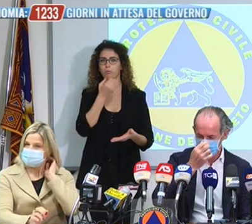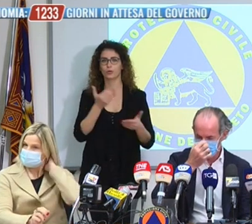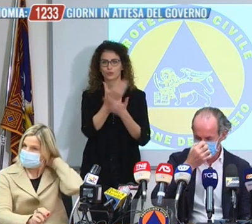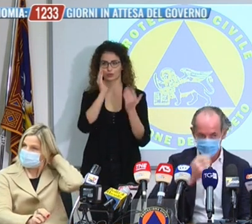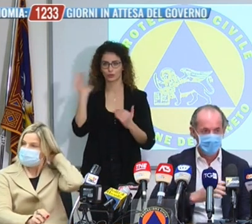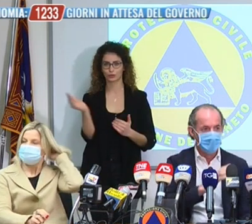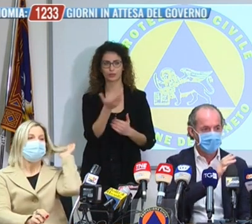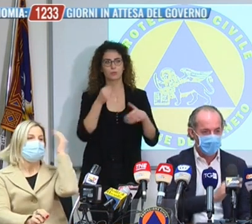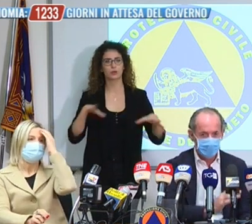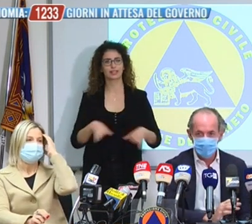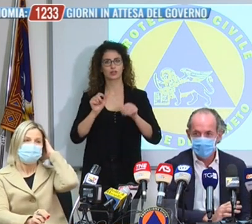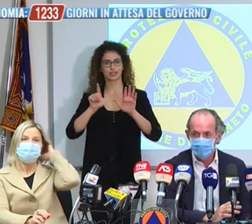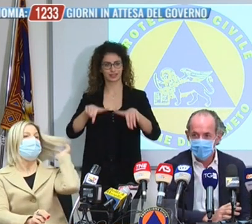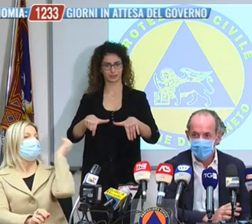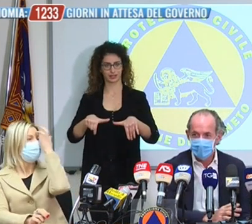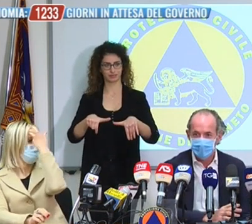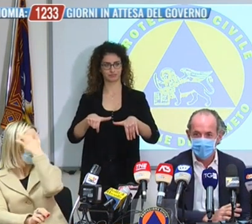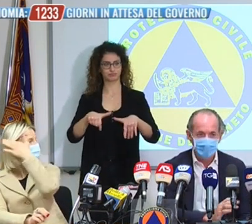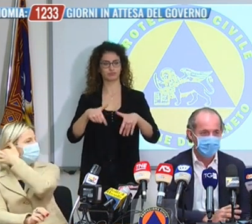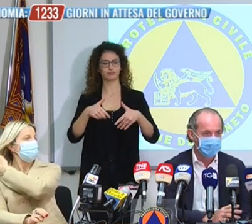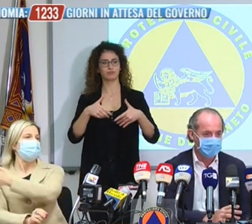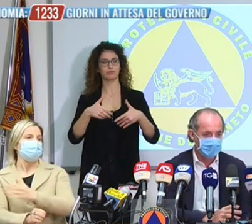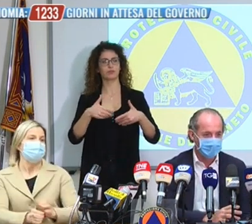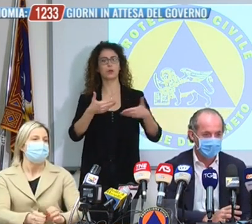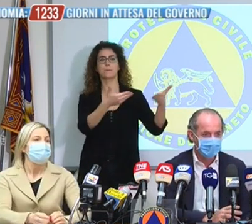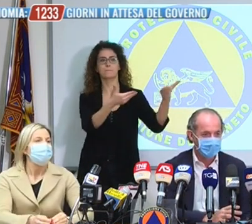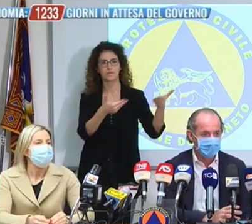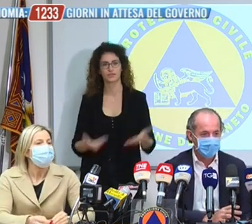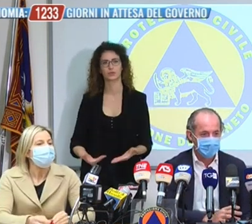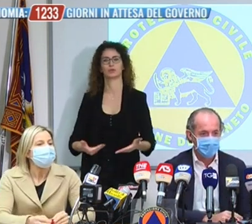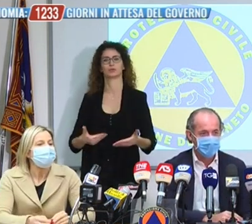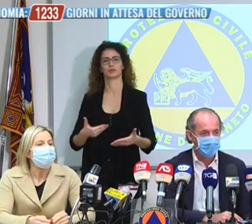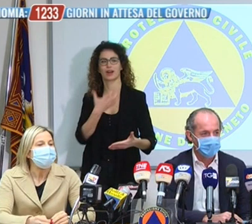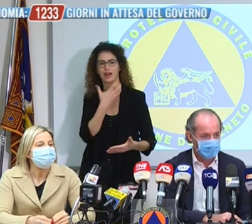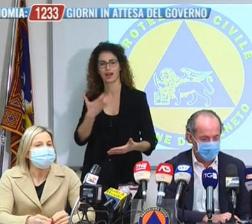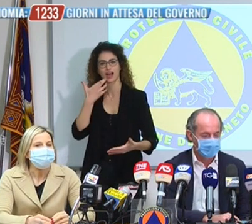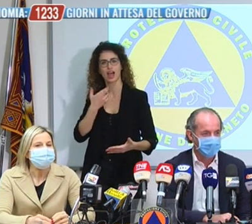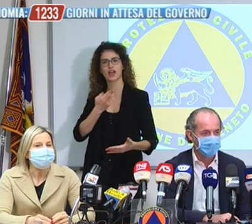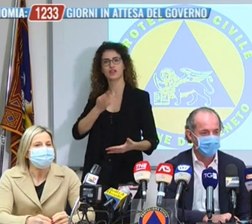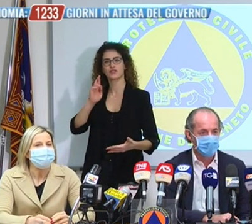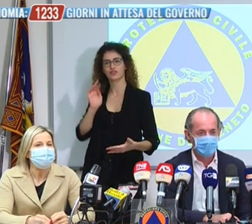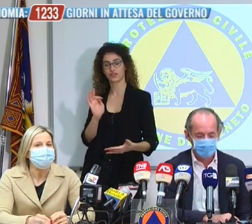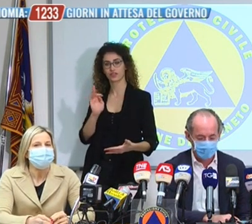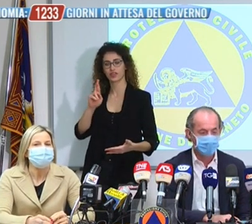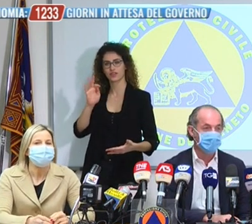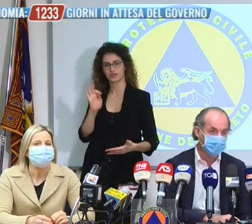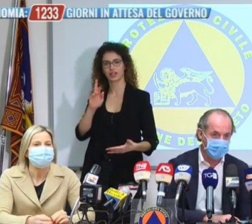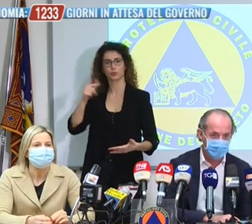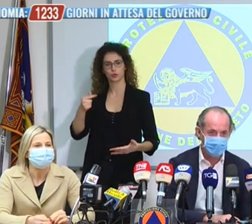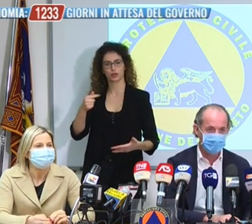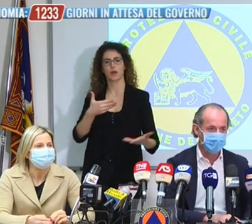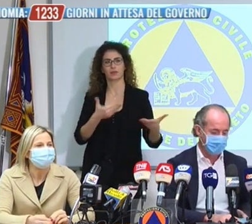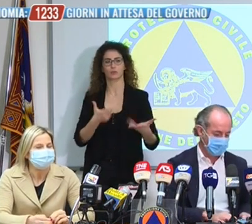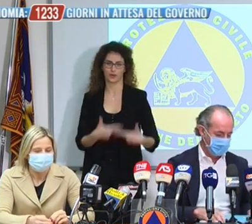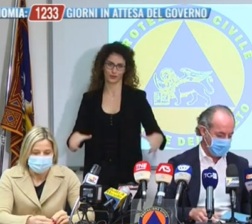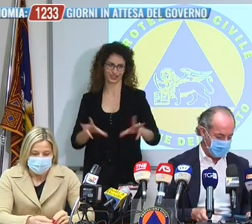inizio a settimana. Un caloroso benvenuto a Filippo Tosato, e quindi veramente benvenuto,